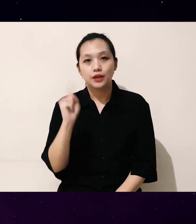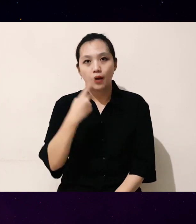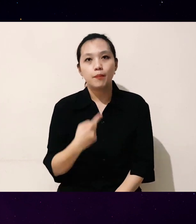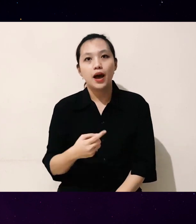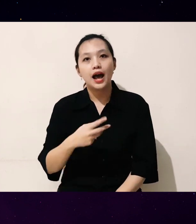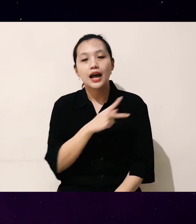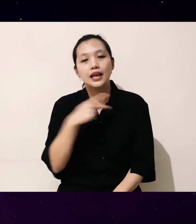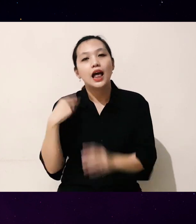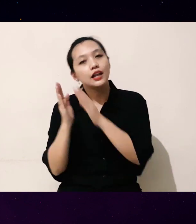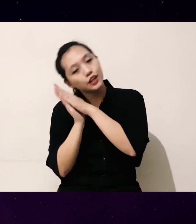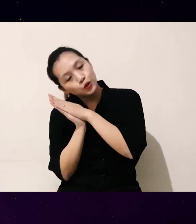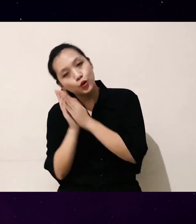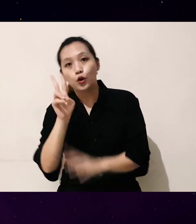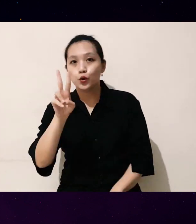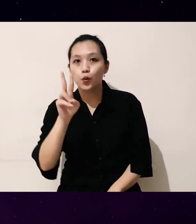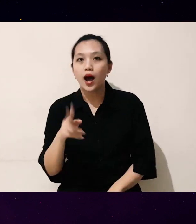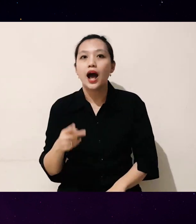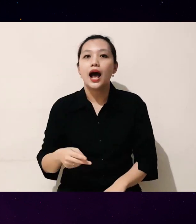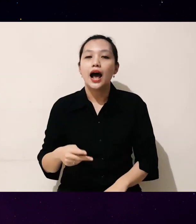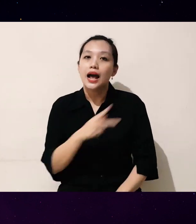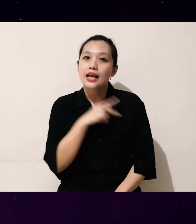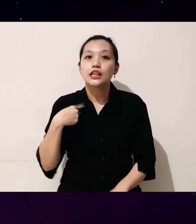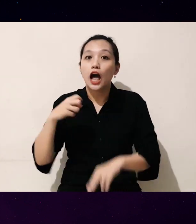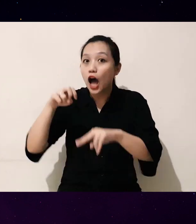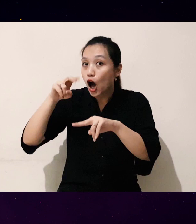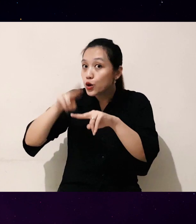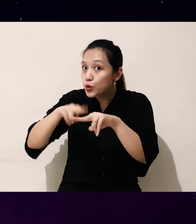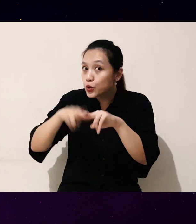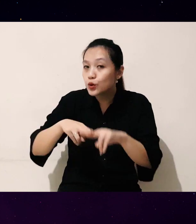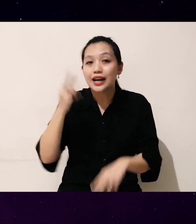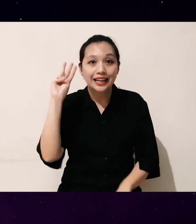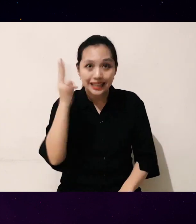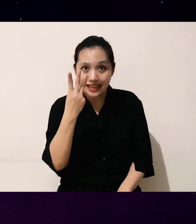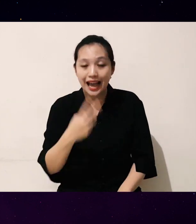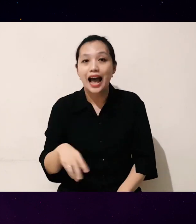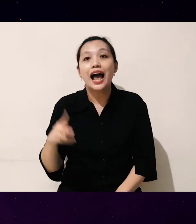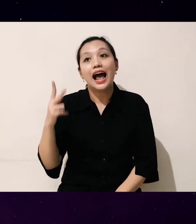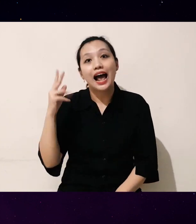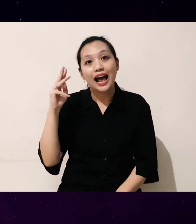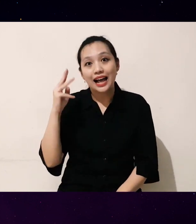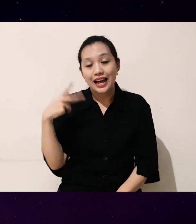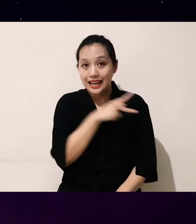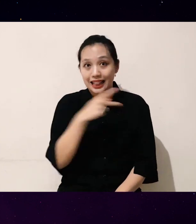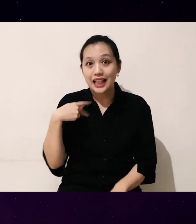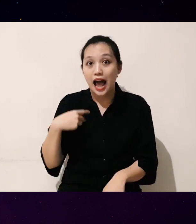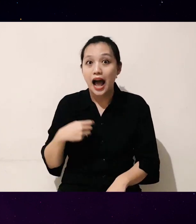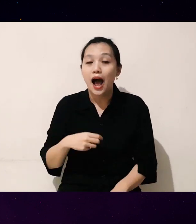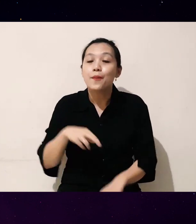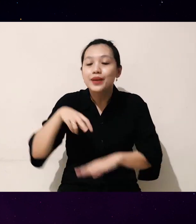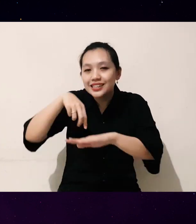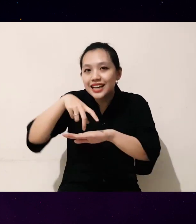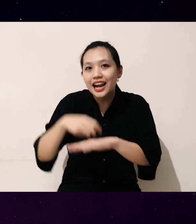kehidupan kita. Kita dapat tidur di dalam perlindungannya. Kita dapat duduk di hadiratnya dan menantikan